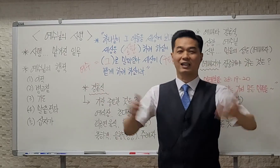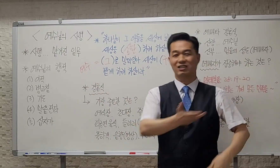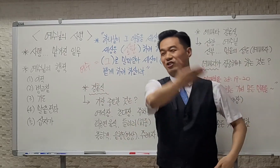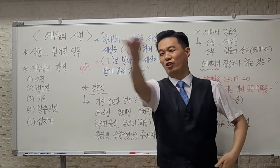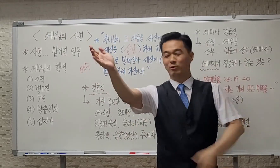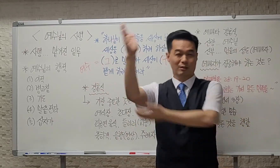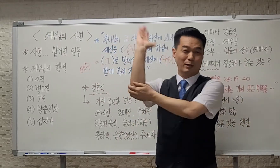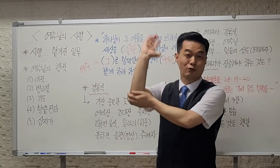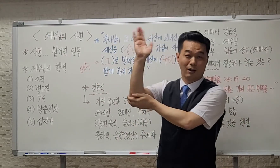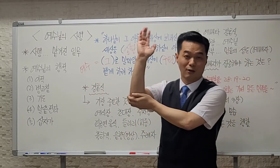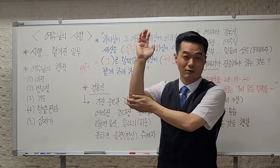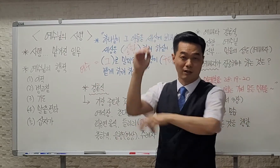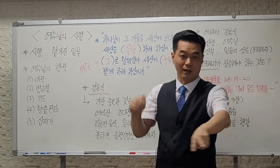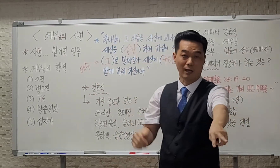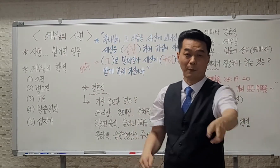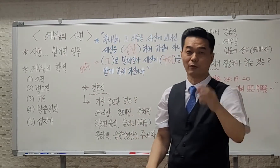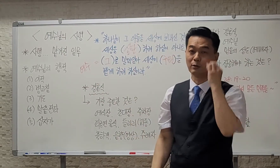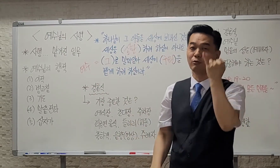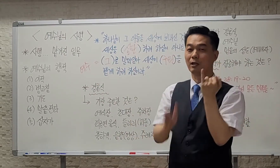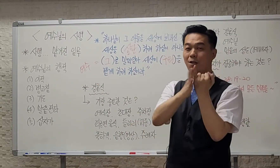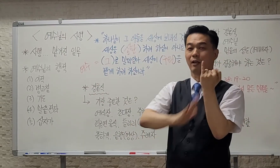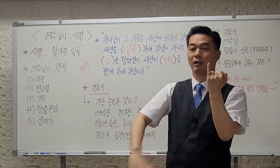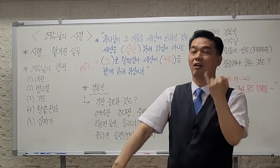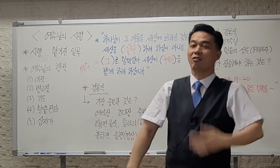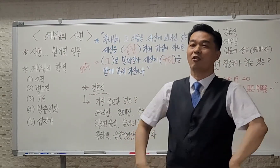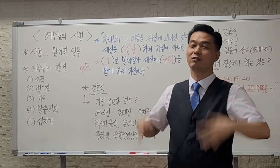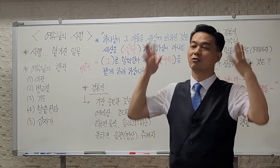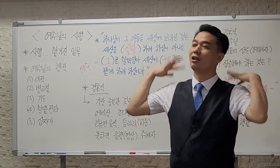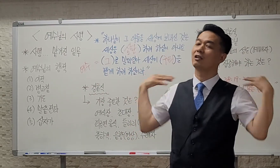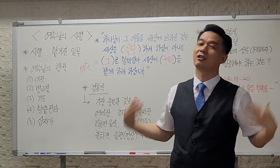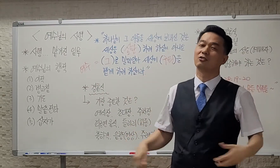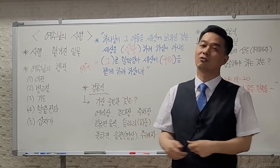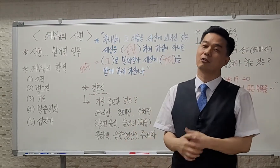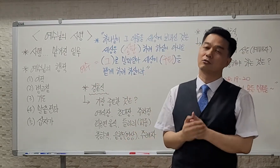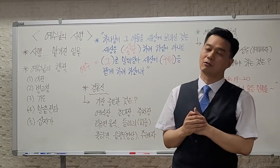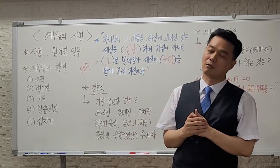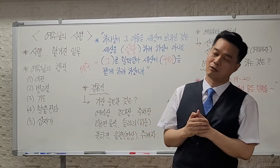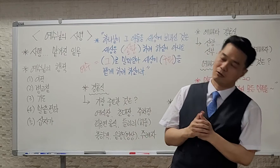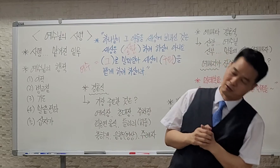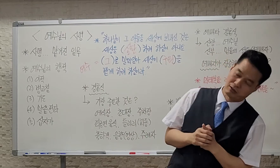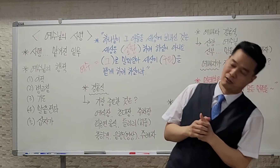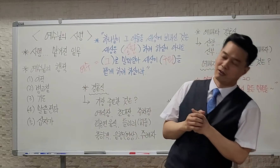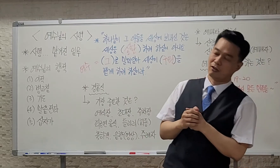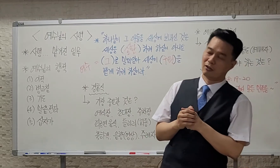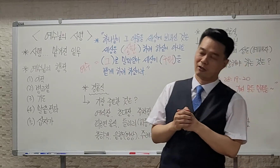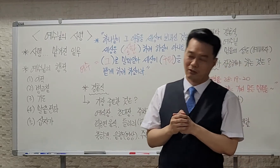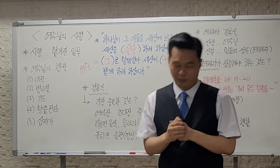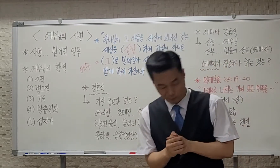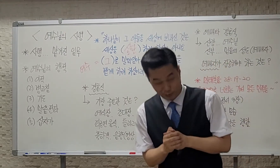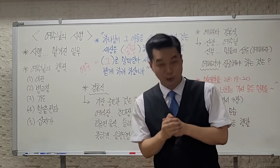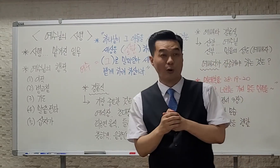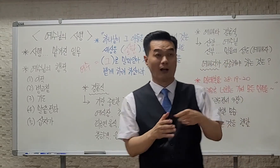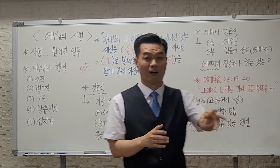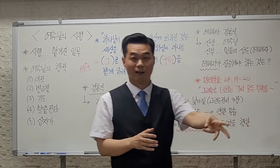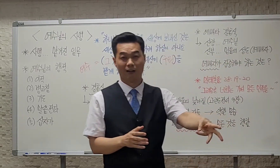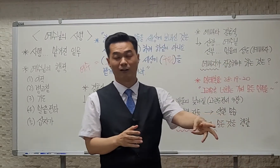만하신 여러분 막 주례를 하고 있는데 이 앞에서 신부가 이렇게 딱 서가지고 딱 드레스 서가지고 이렇게 줘라.